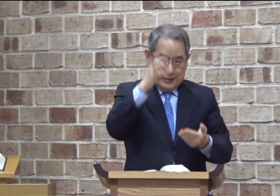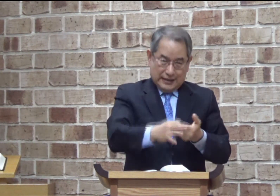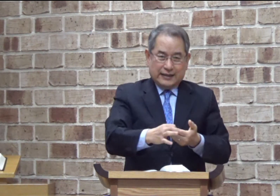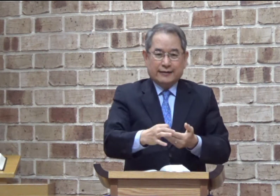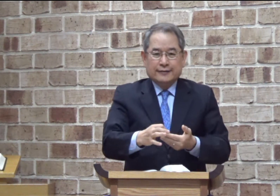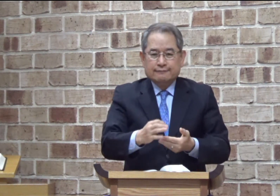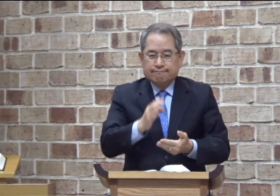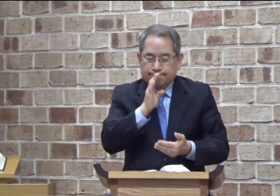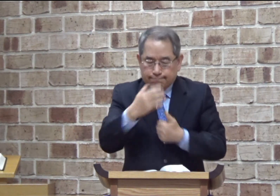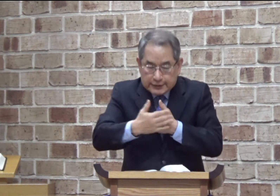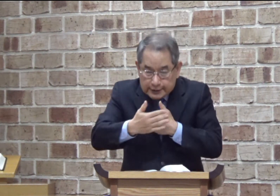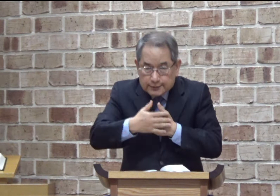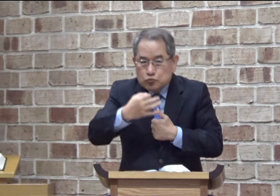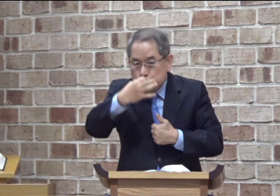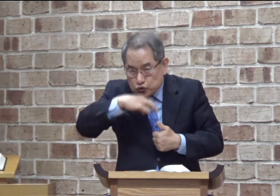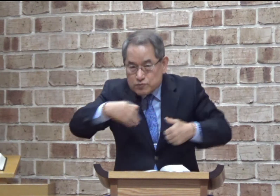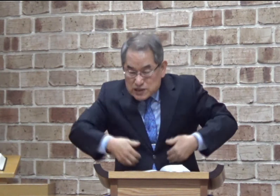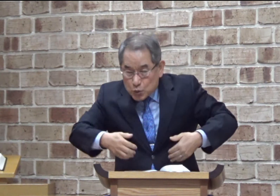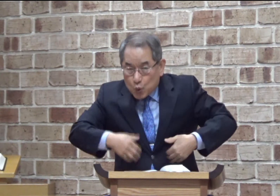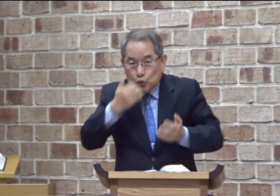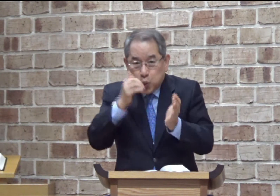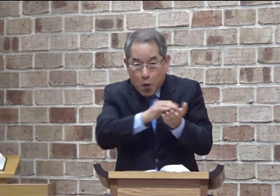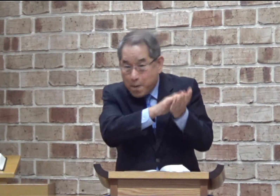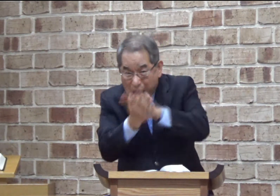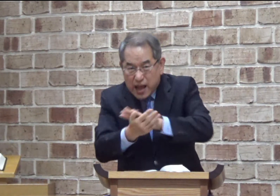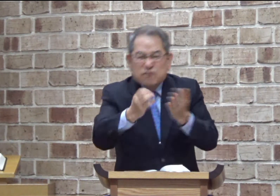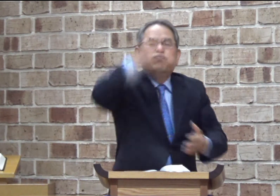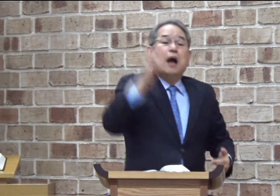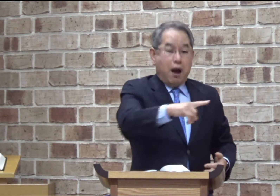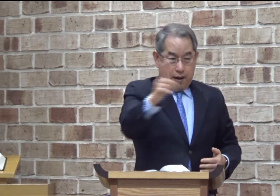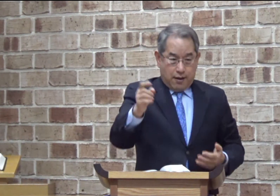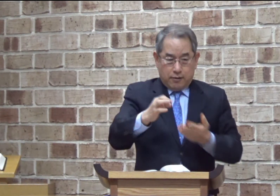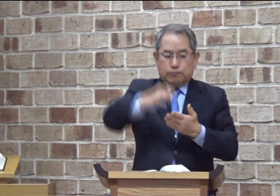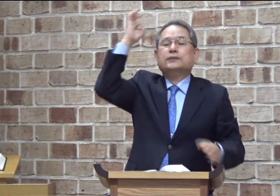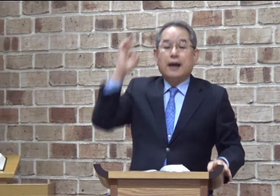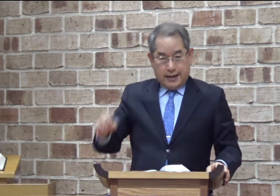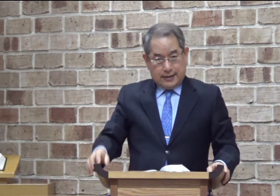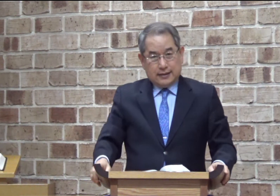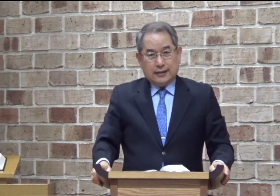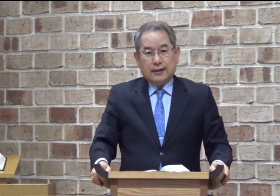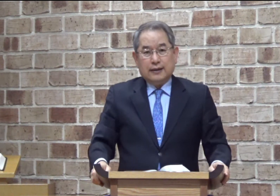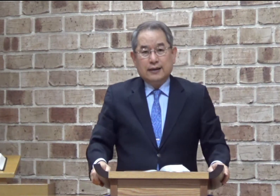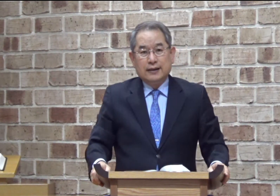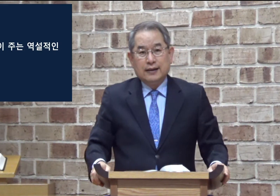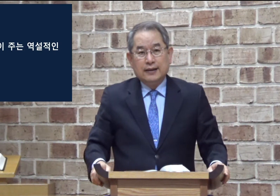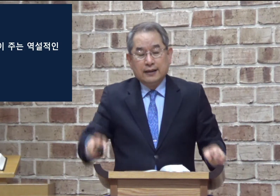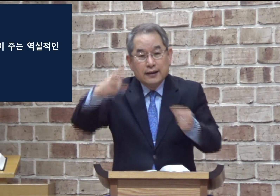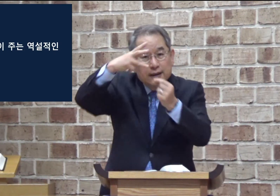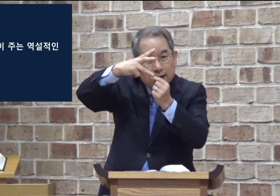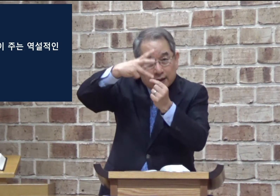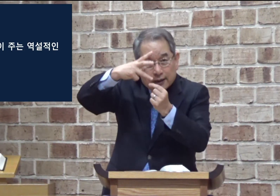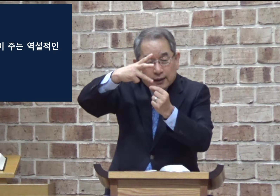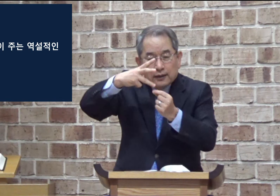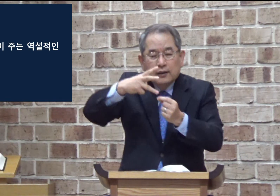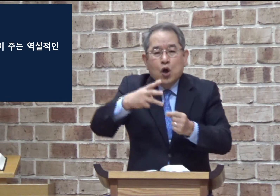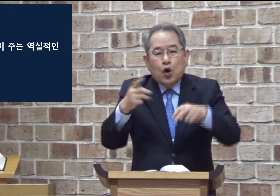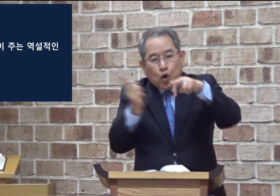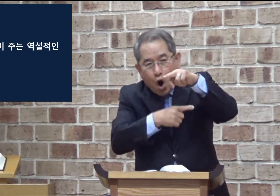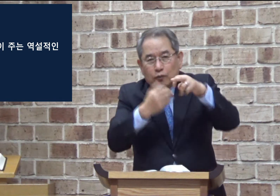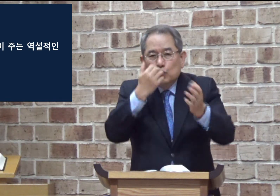걸림돌이 아니라 디딤돌로 바뀌어야 합니다. 세 번째,